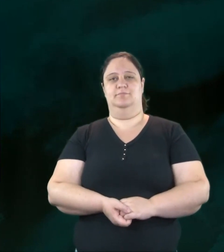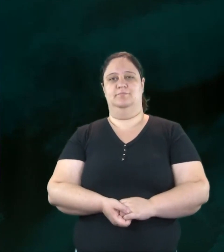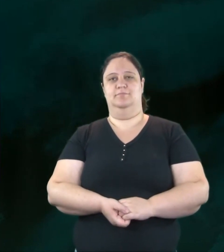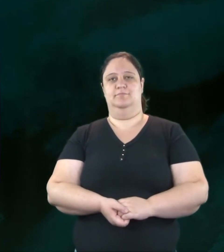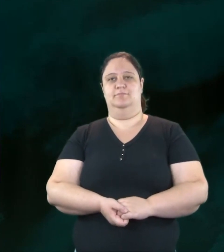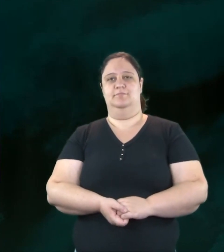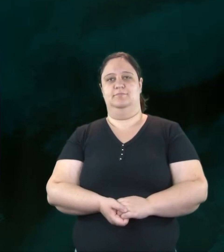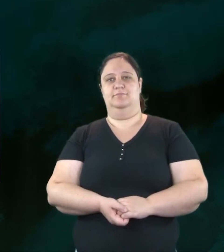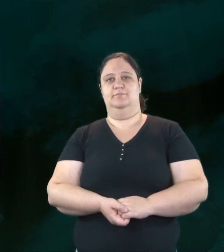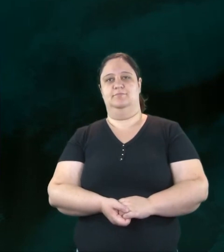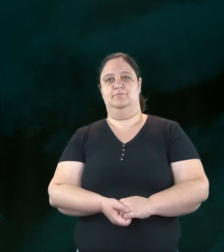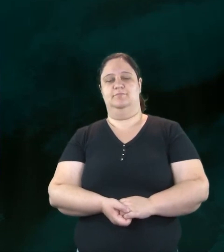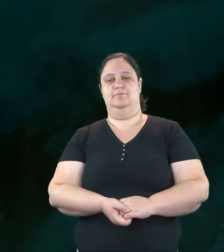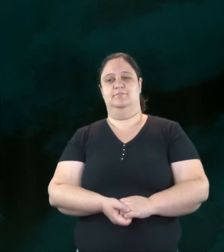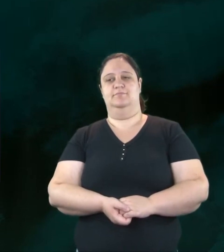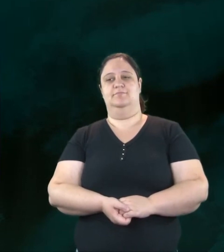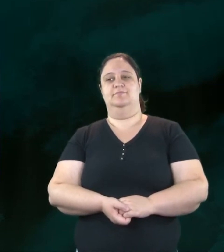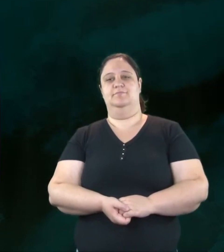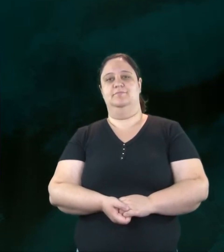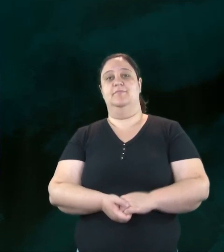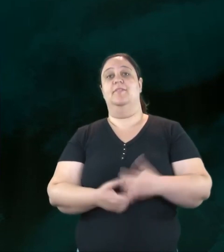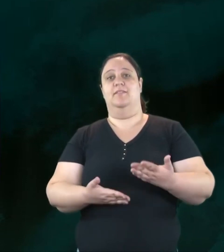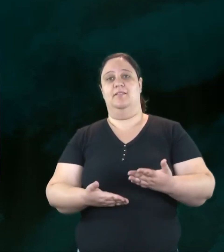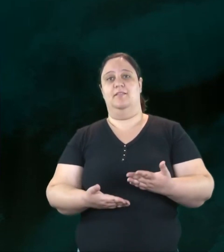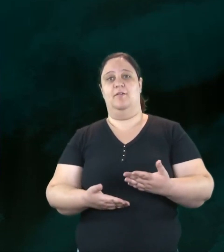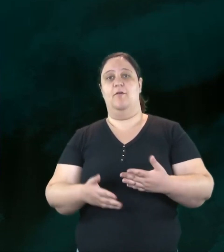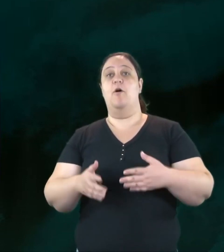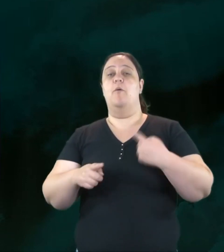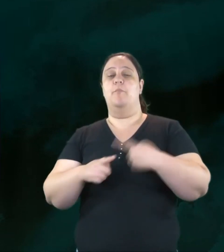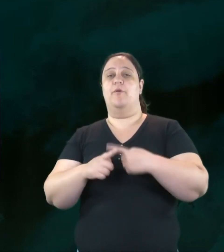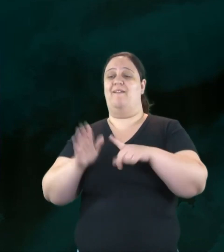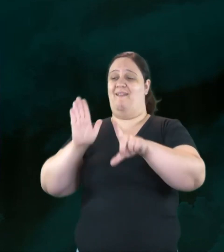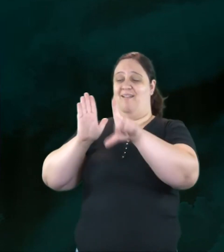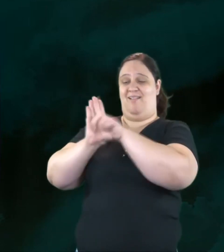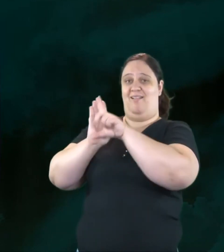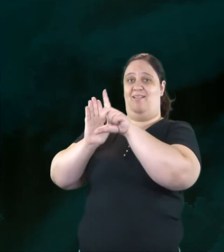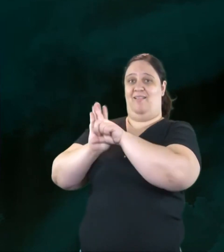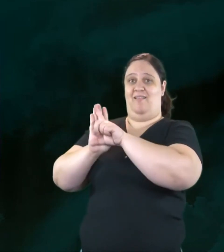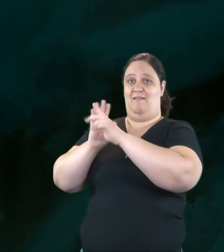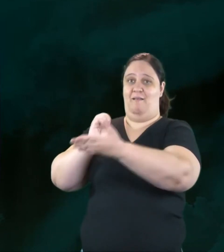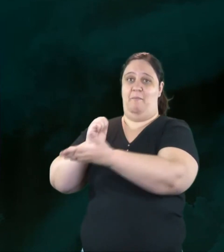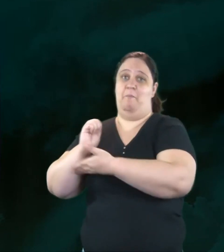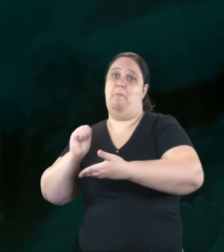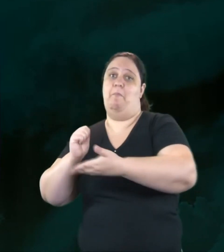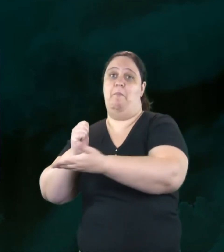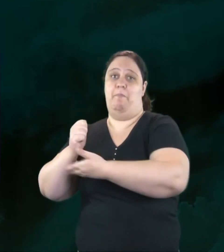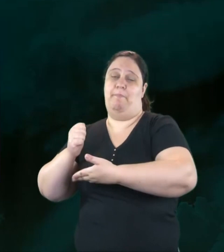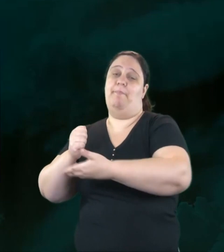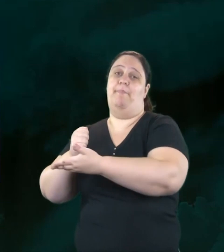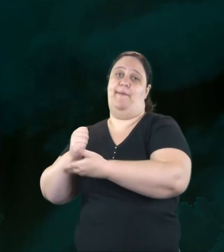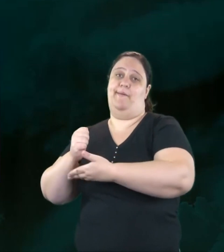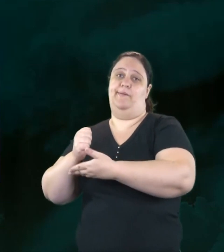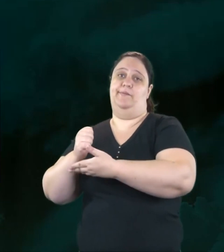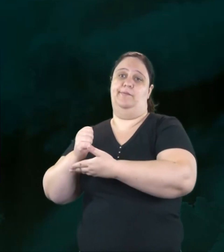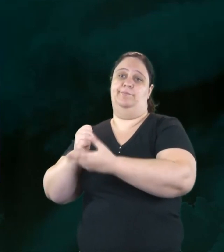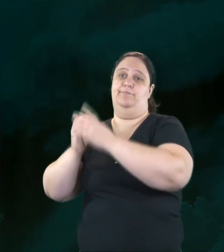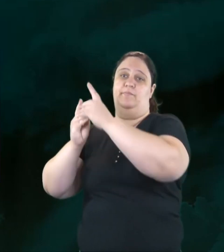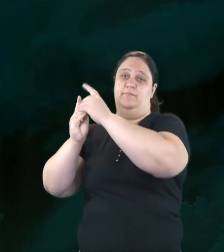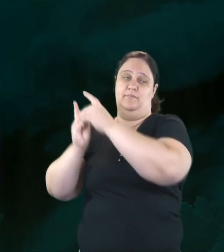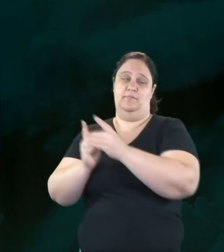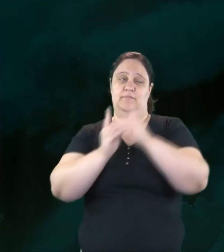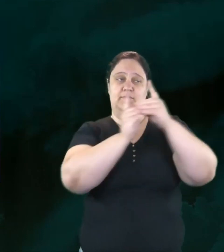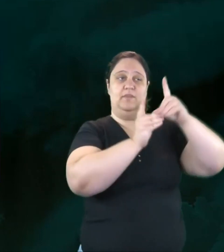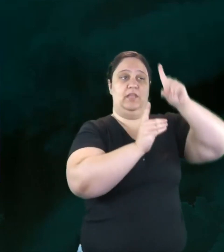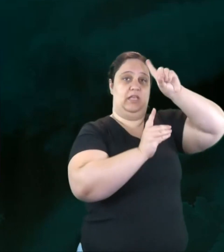De revelar-se, de maneira que a lei nos serviu de aio para nos conduzir a Cristo, a fim de que fôssemos justificados